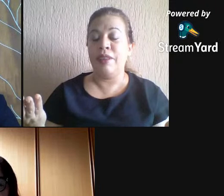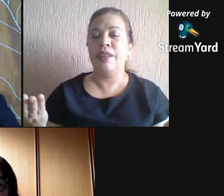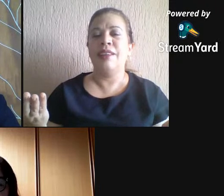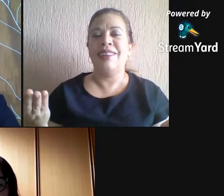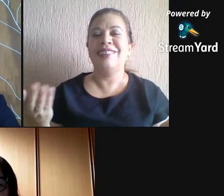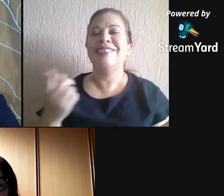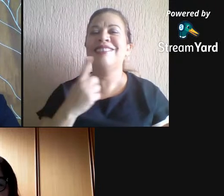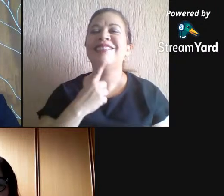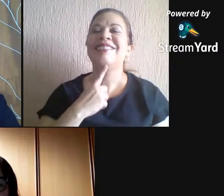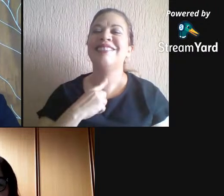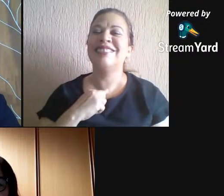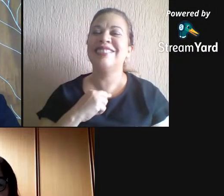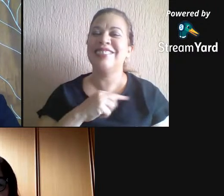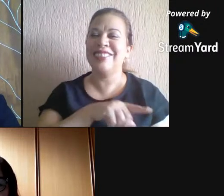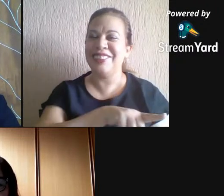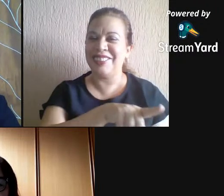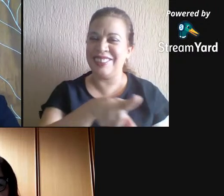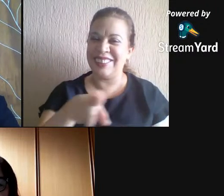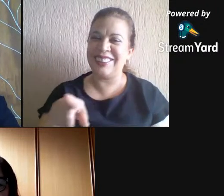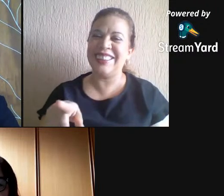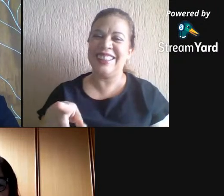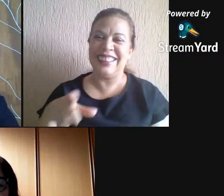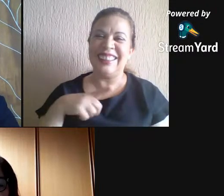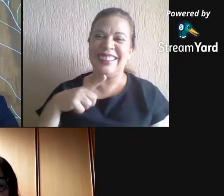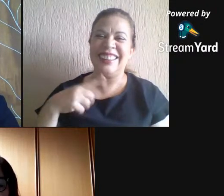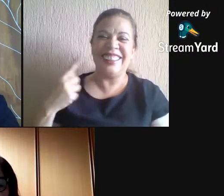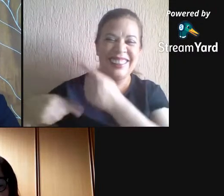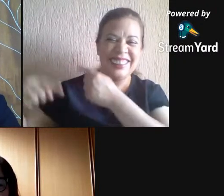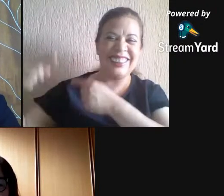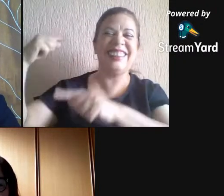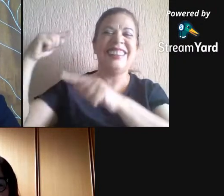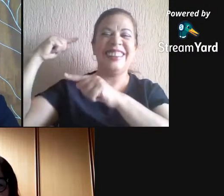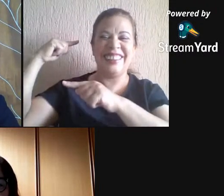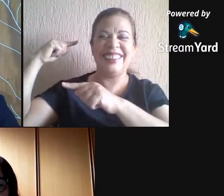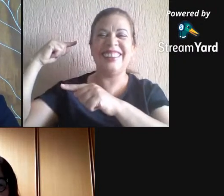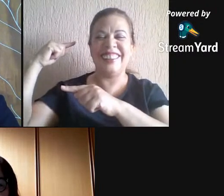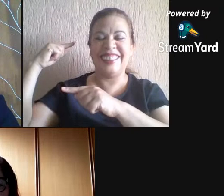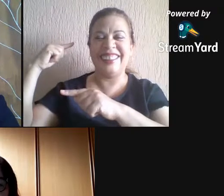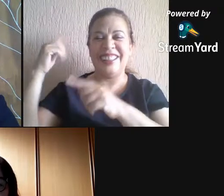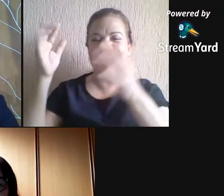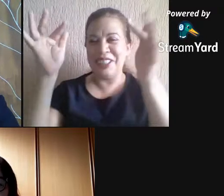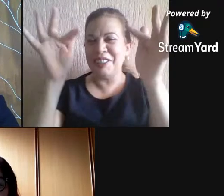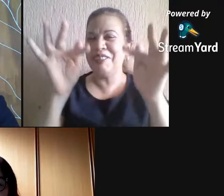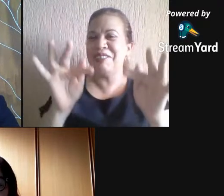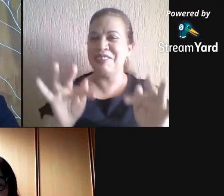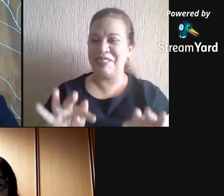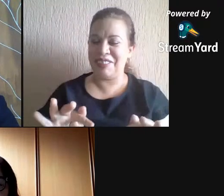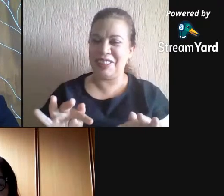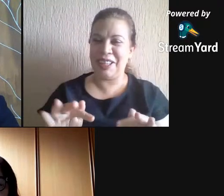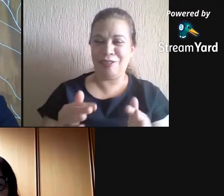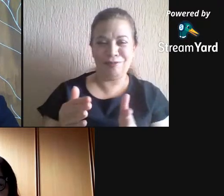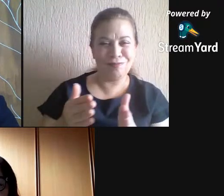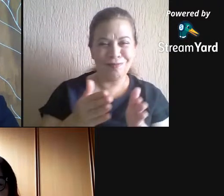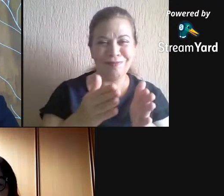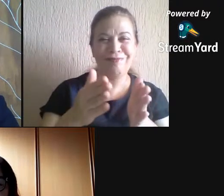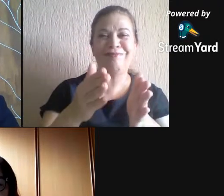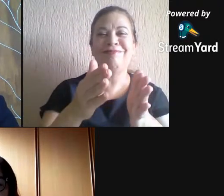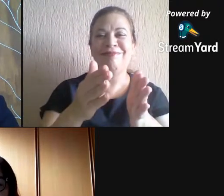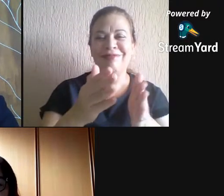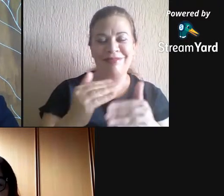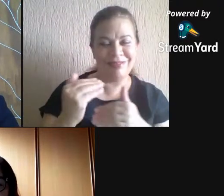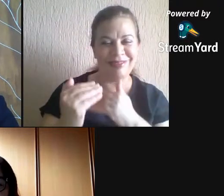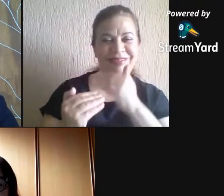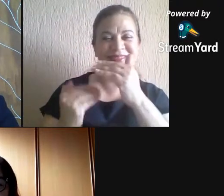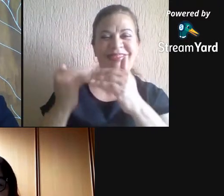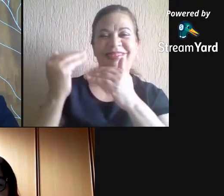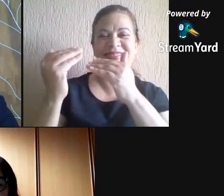desejar que consigam lograr êxito e obtenham sucesso ao final dessa caminhada, dessa sublime, dessa excelente